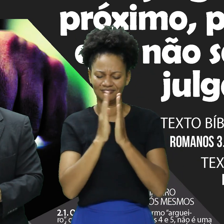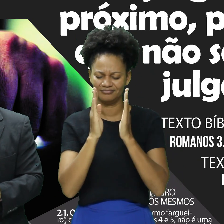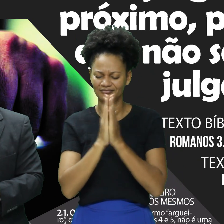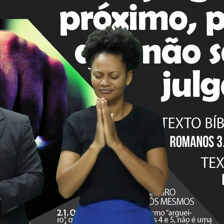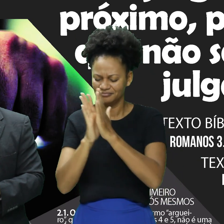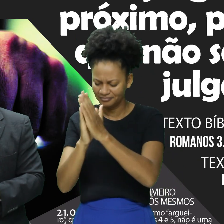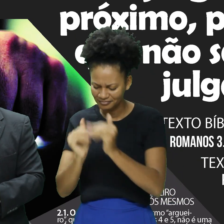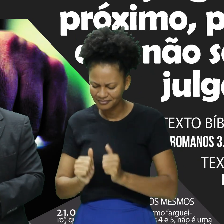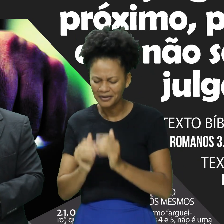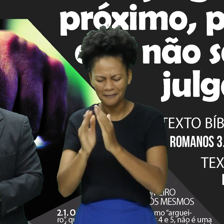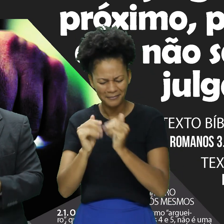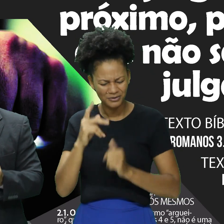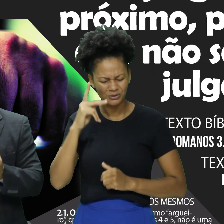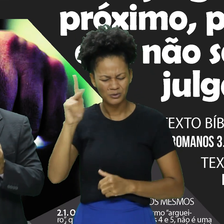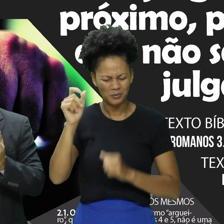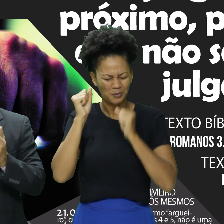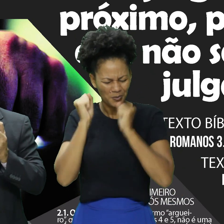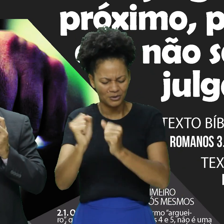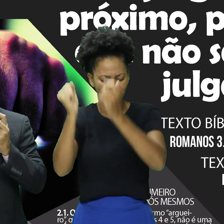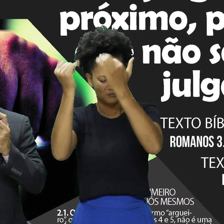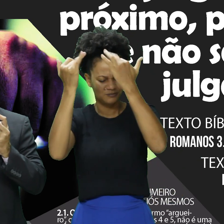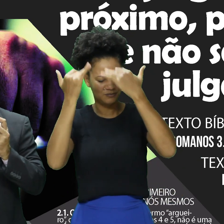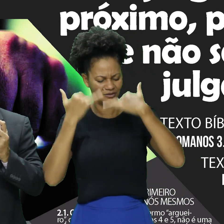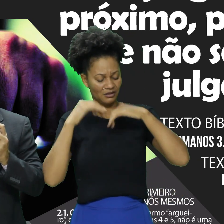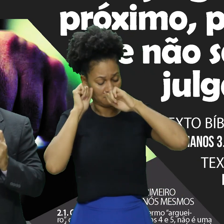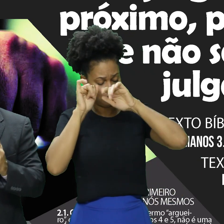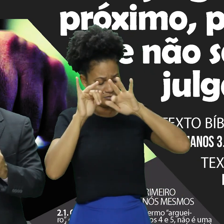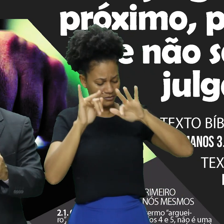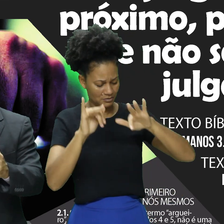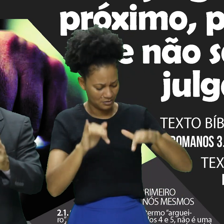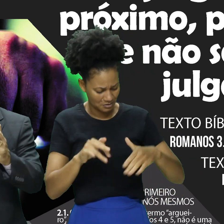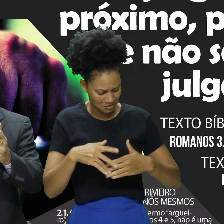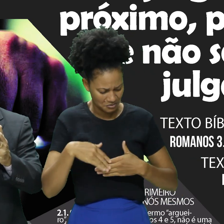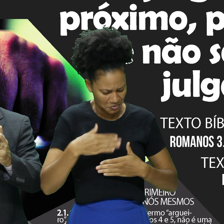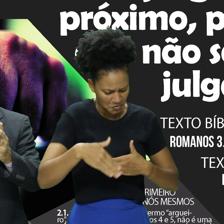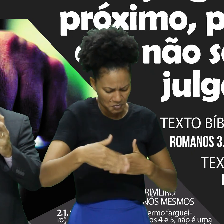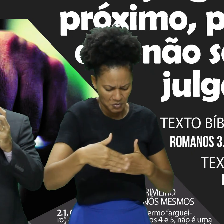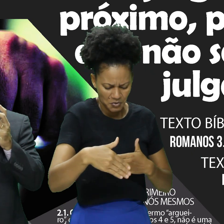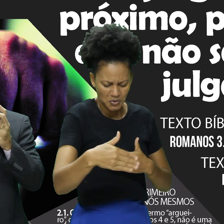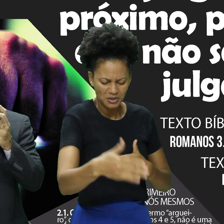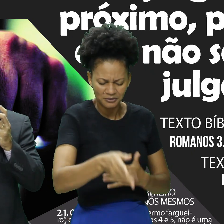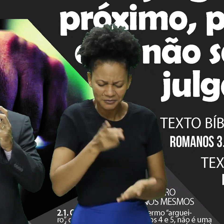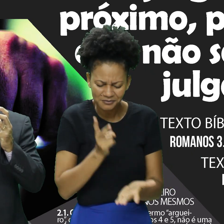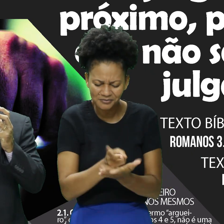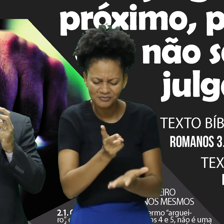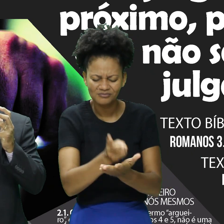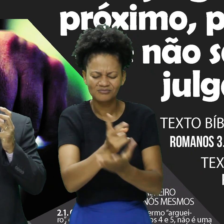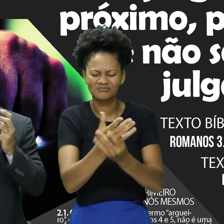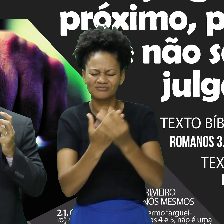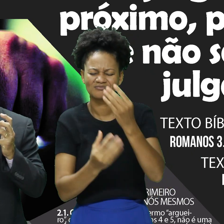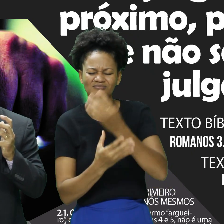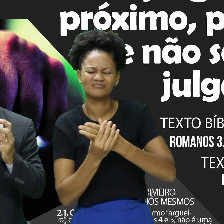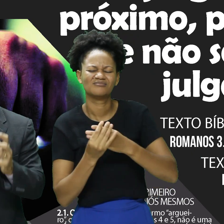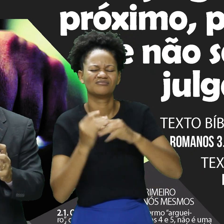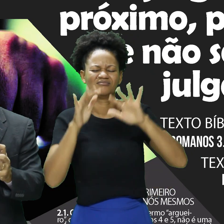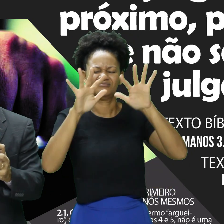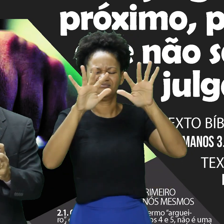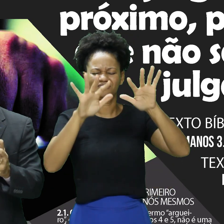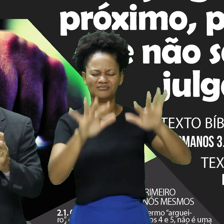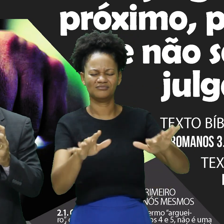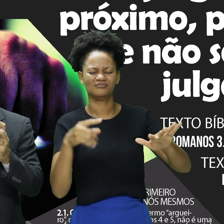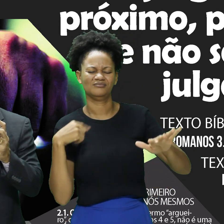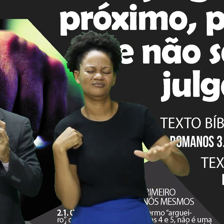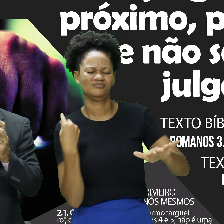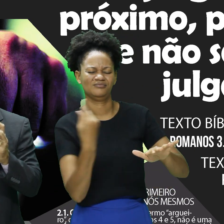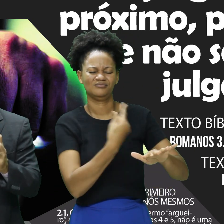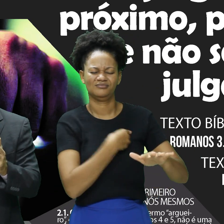e pedimos que tu possa nos abençoar no decorrer dos dias. Continua com a tua mão estendida sobre nós